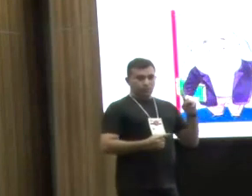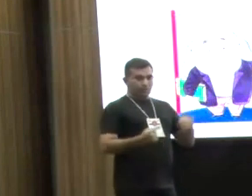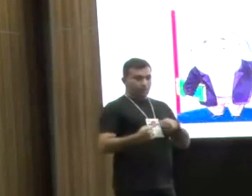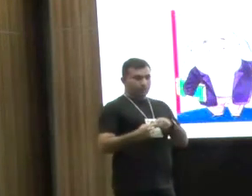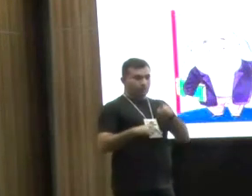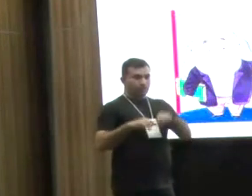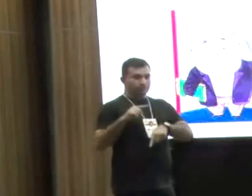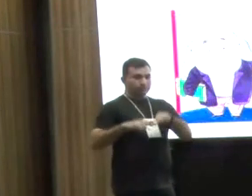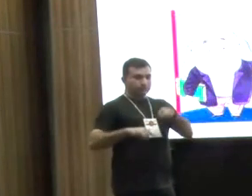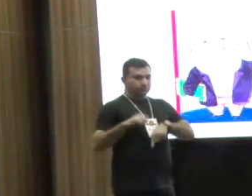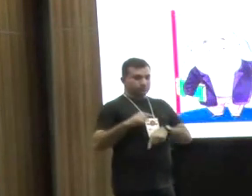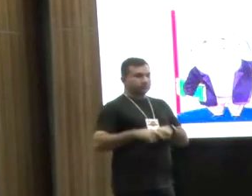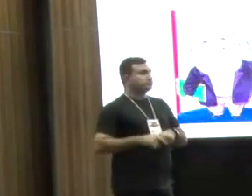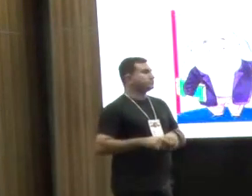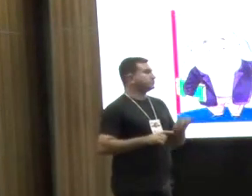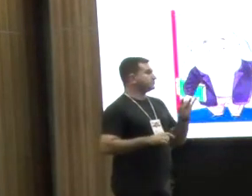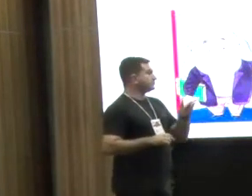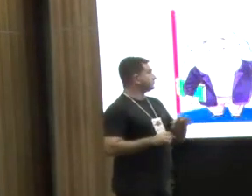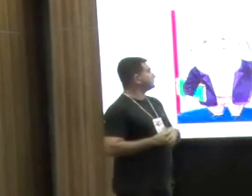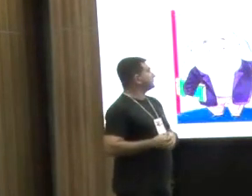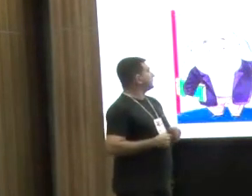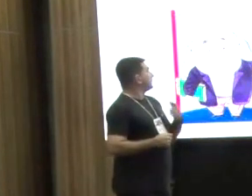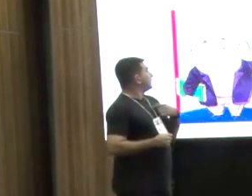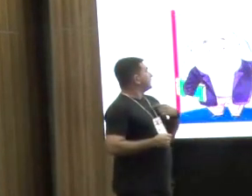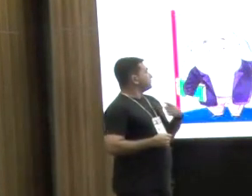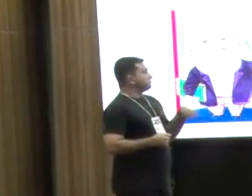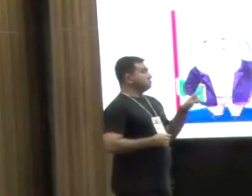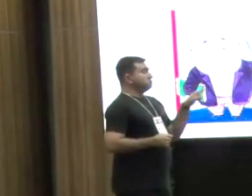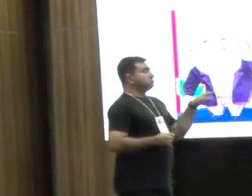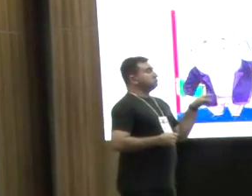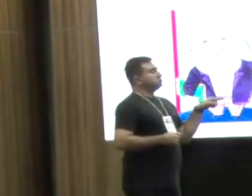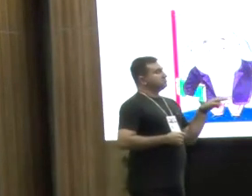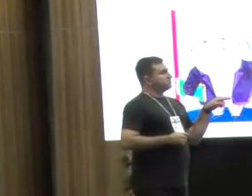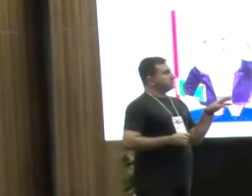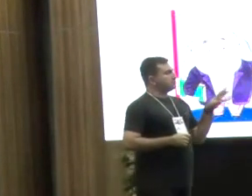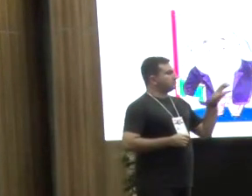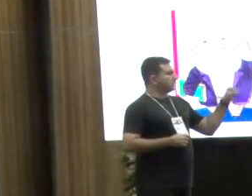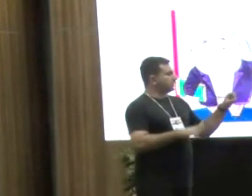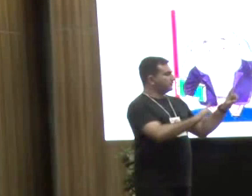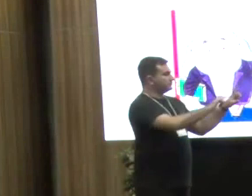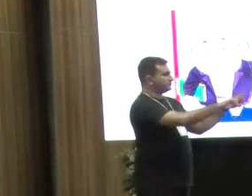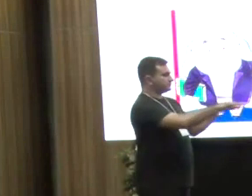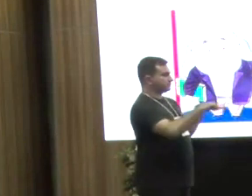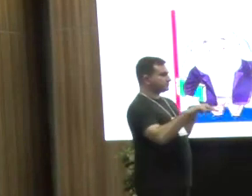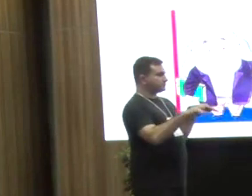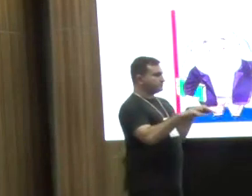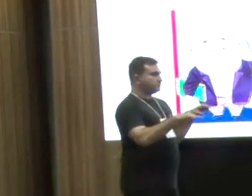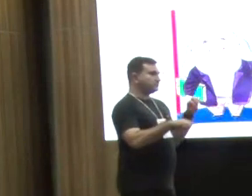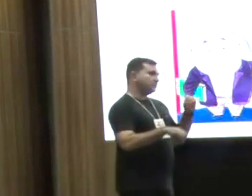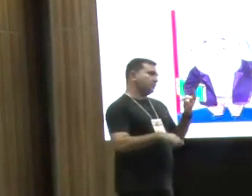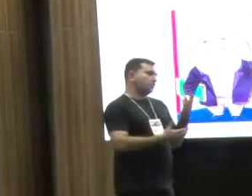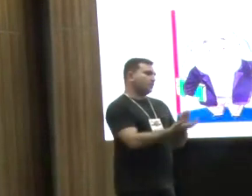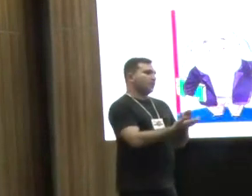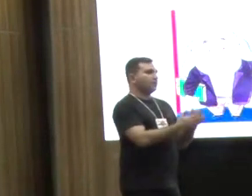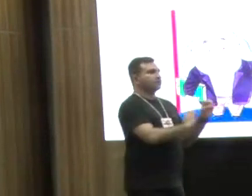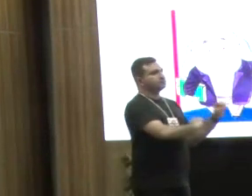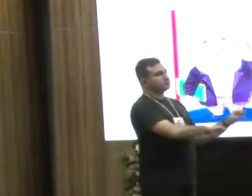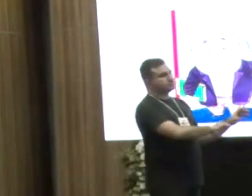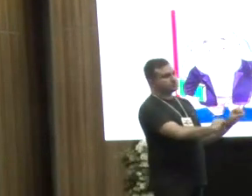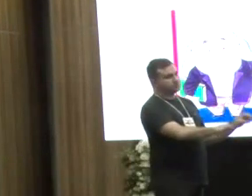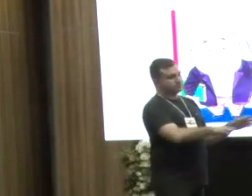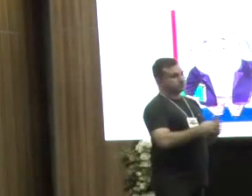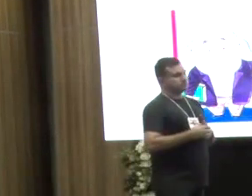da história que eu vou ali para pegar um diploma ou para dar uma aula